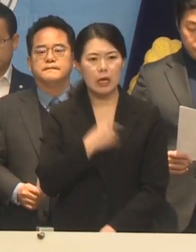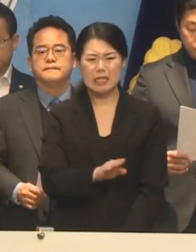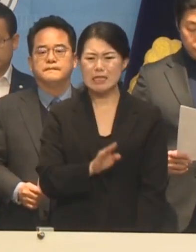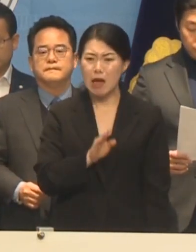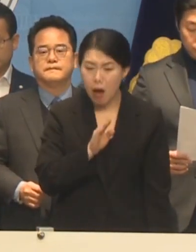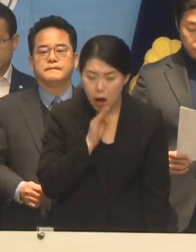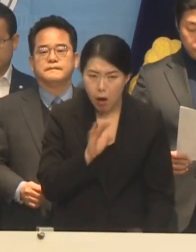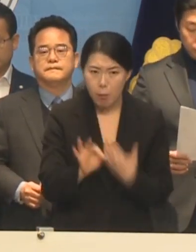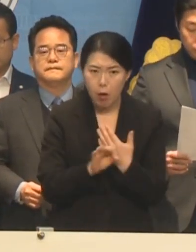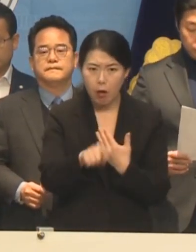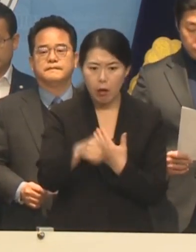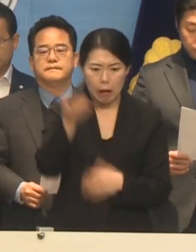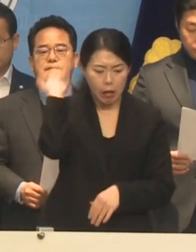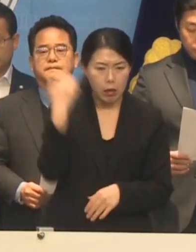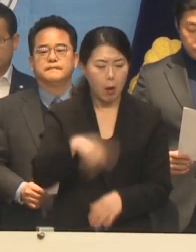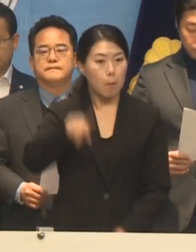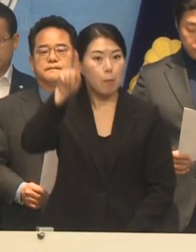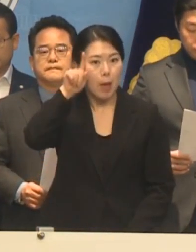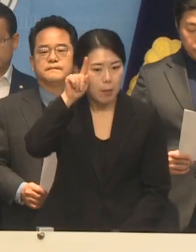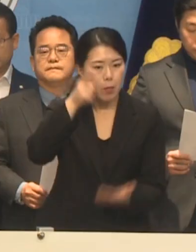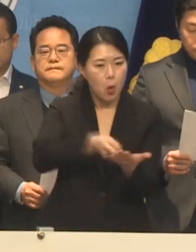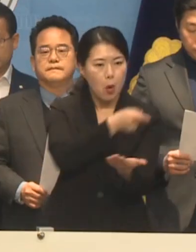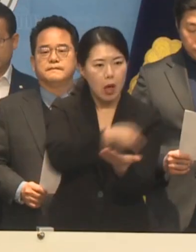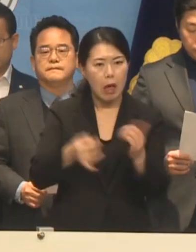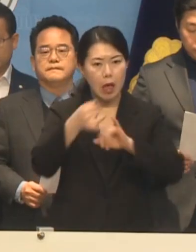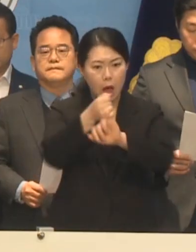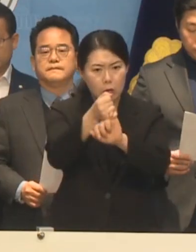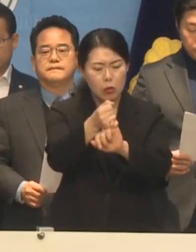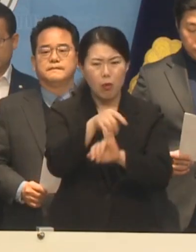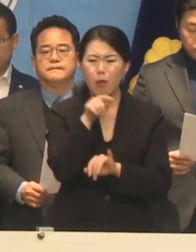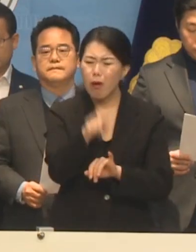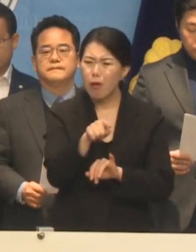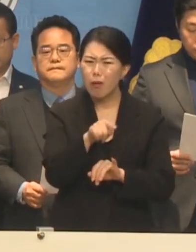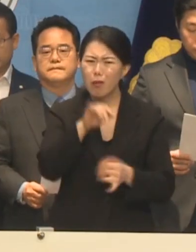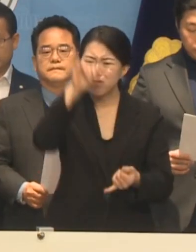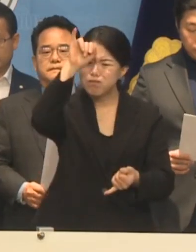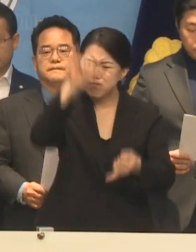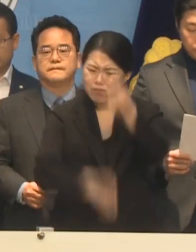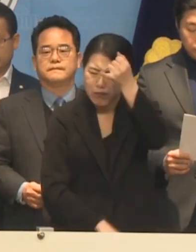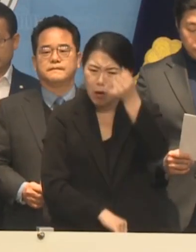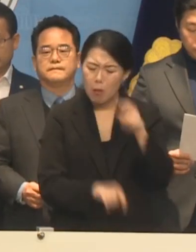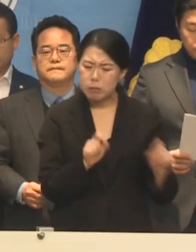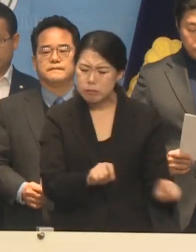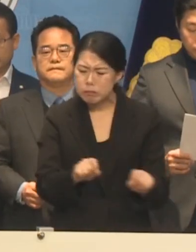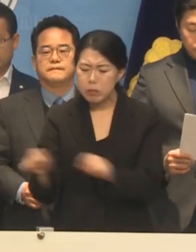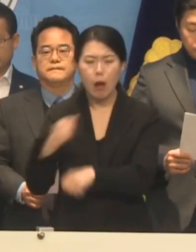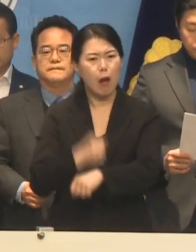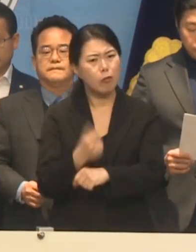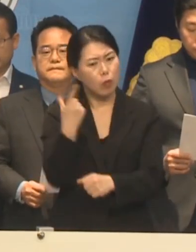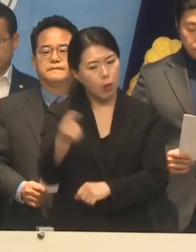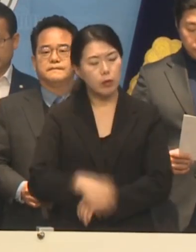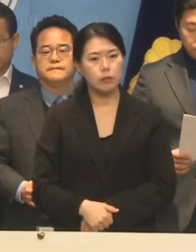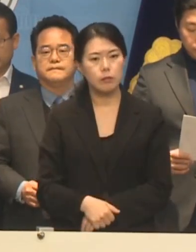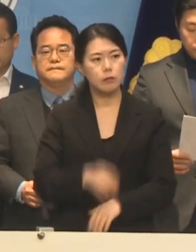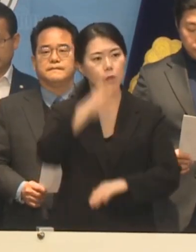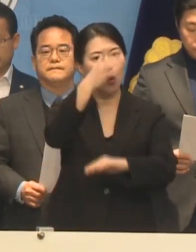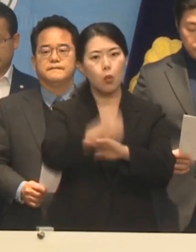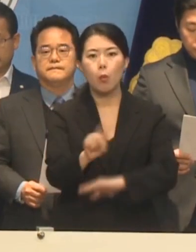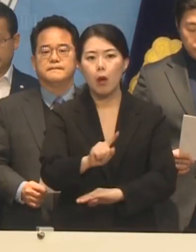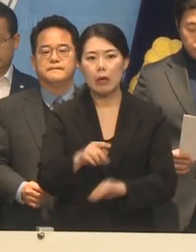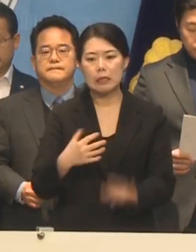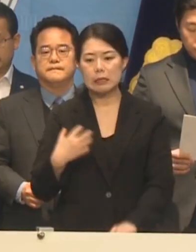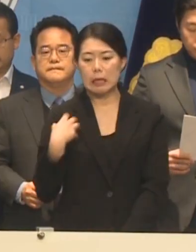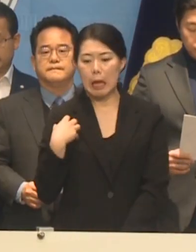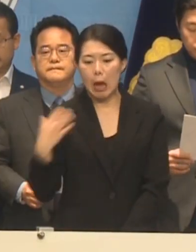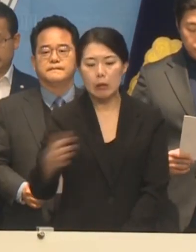이는 당초에 100% 변제 약속을 실질적으로 뒤로 미루겠다는 뜻이다. 이는 결국